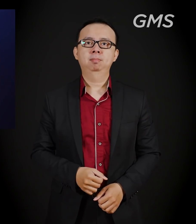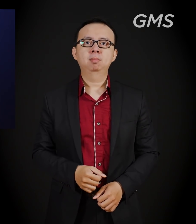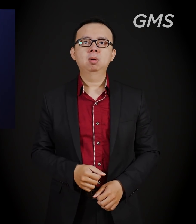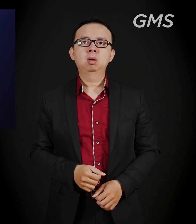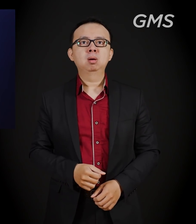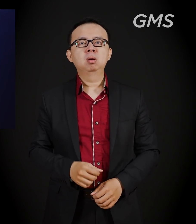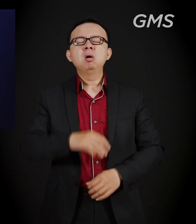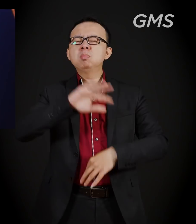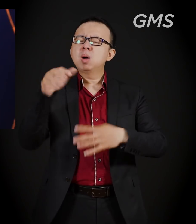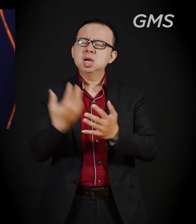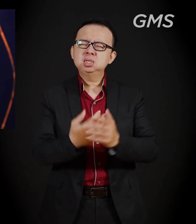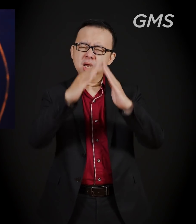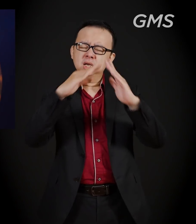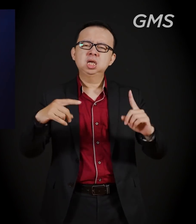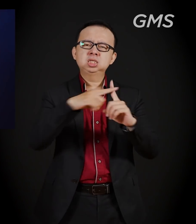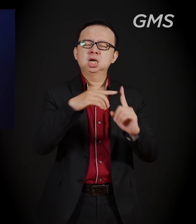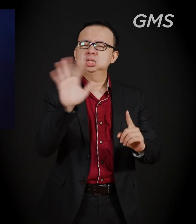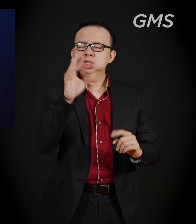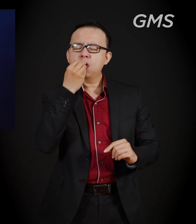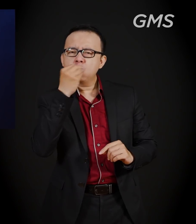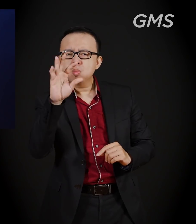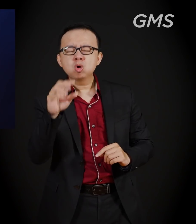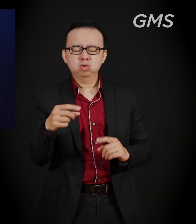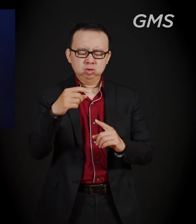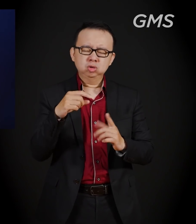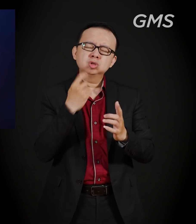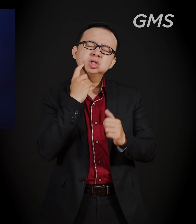Banyak gereja tidak lagi mengkhotbahkan tentang amanat agung ini.